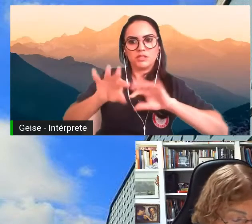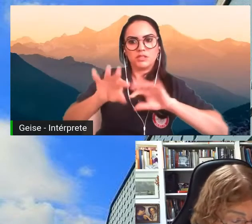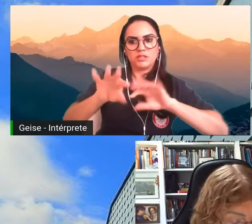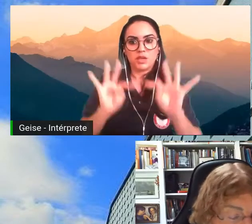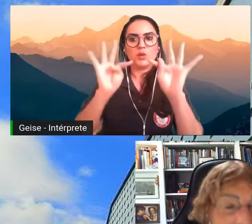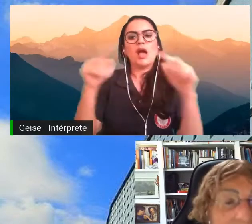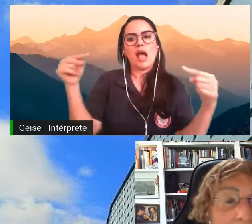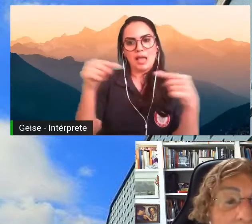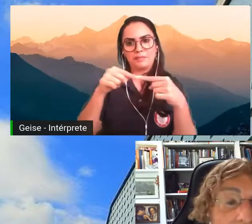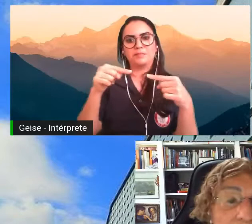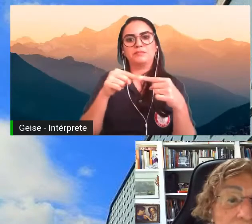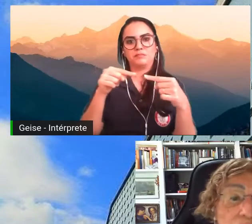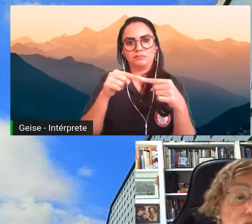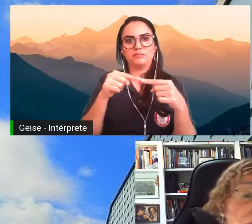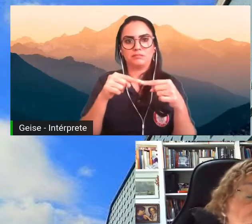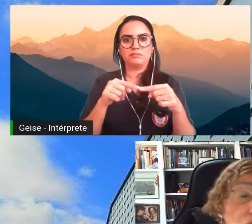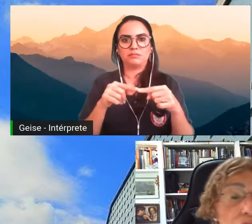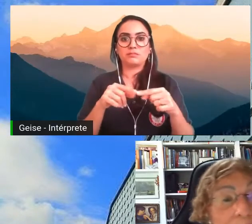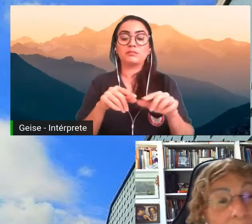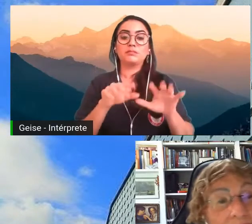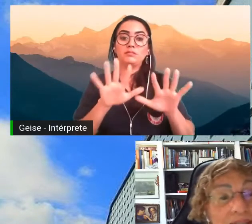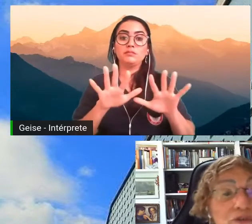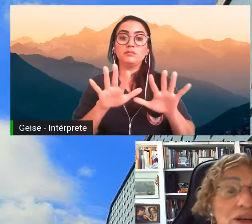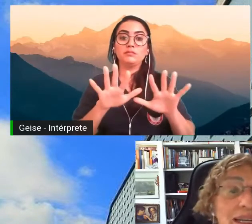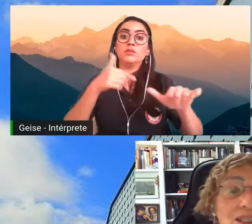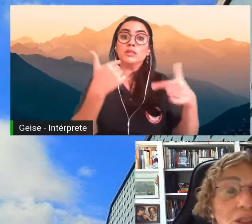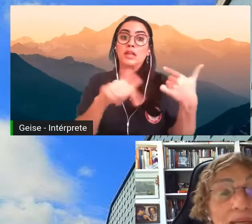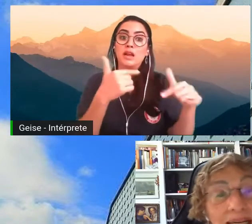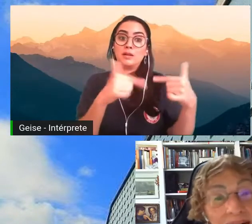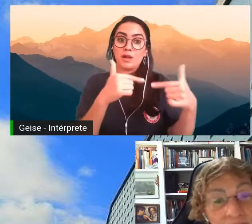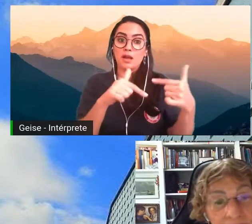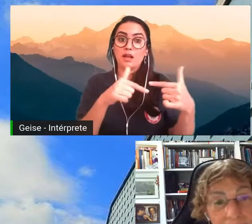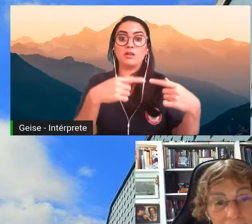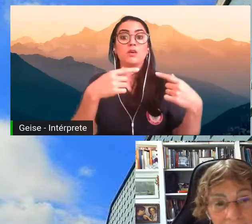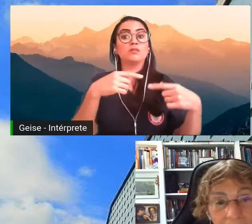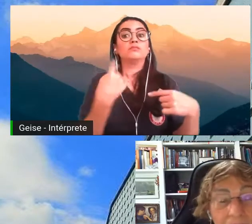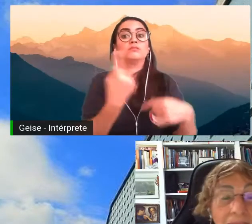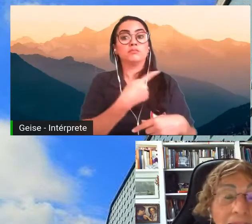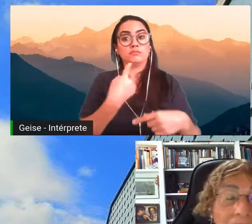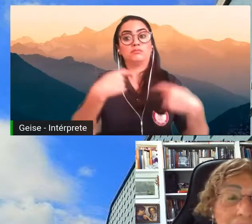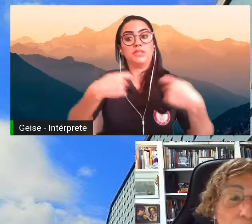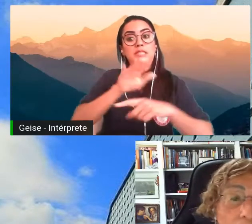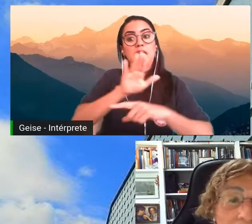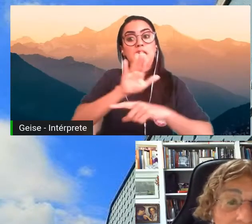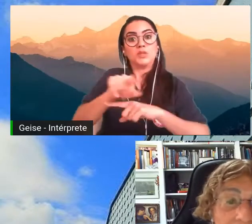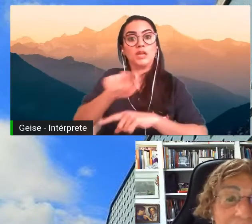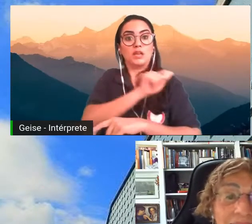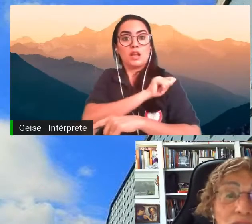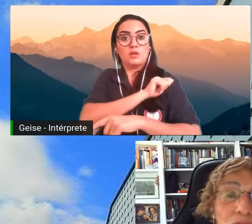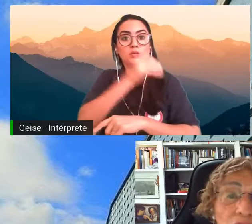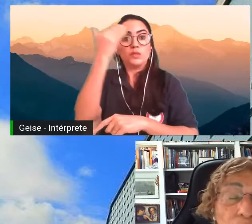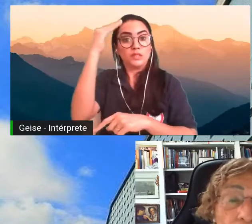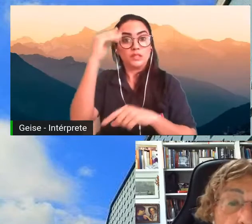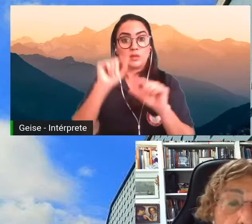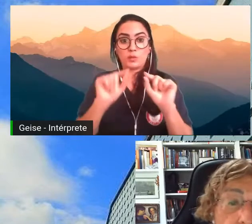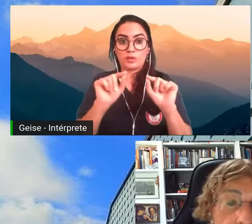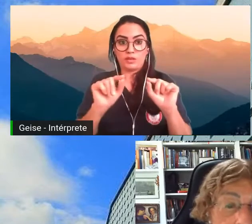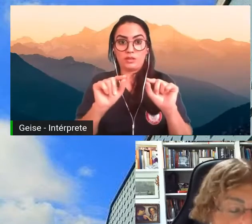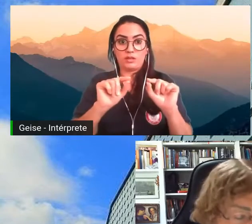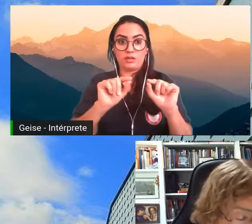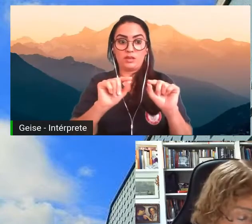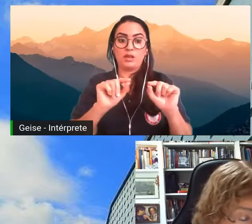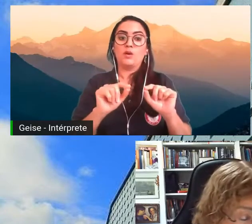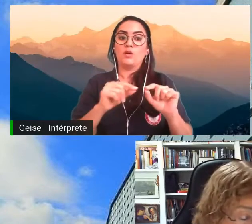professora, eu acho que tem que lembrar os alunos que mundo do trabalho é diferente de mercado de trabalho. Atualmente, está se usando